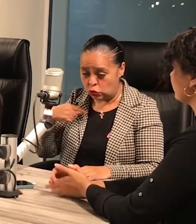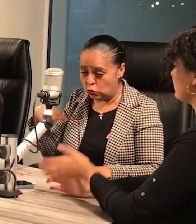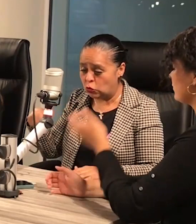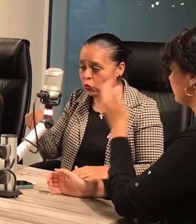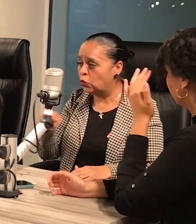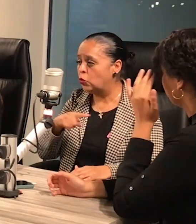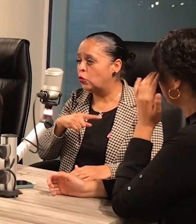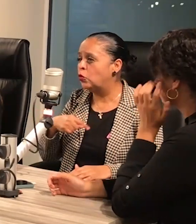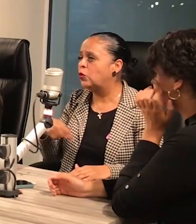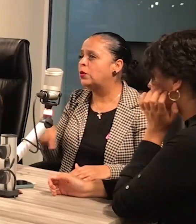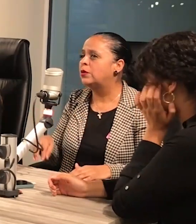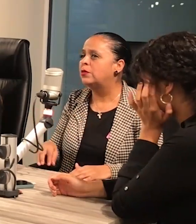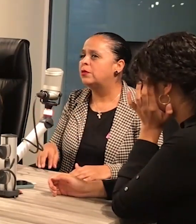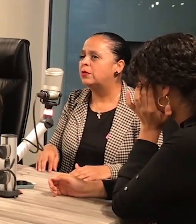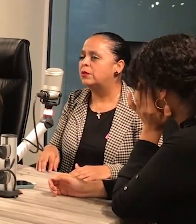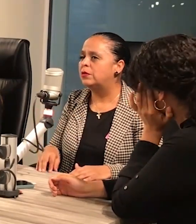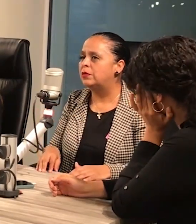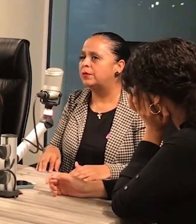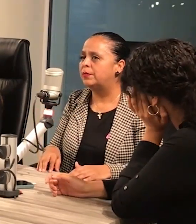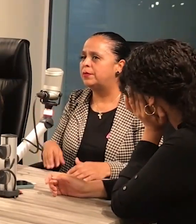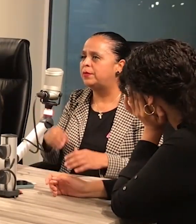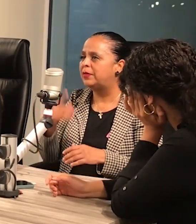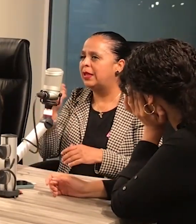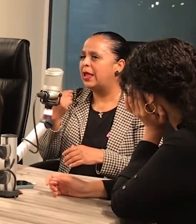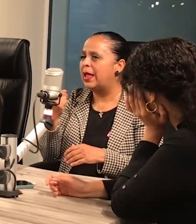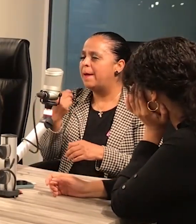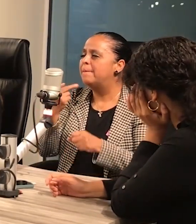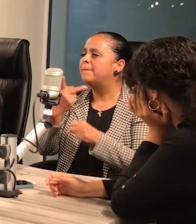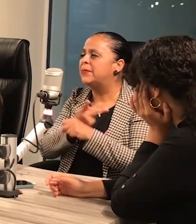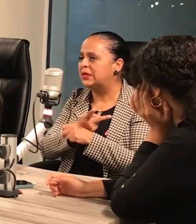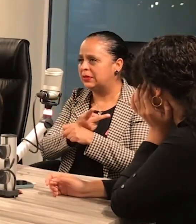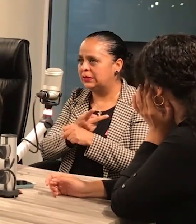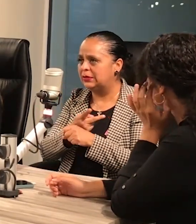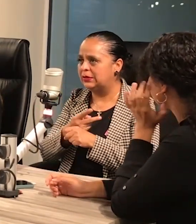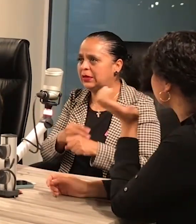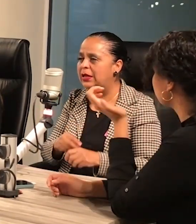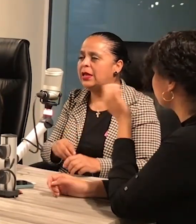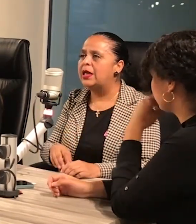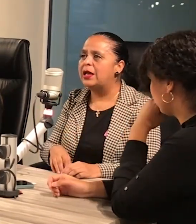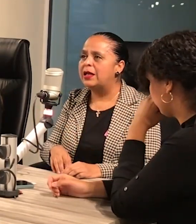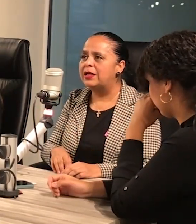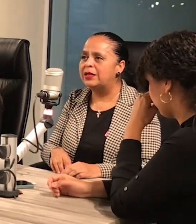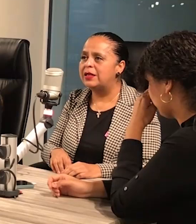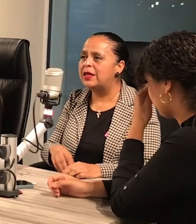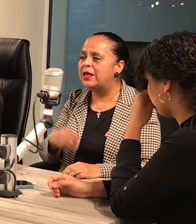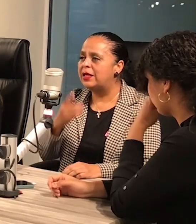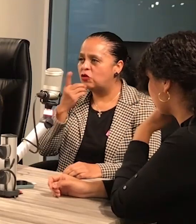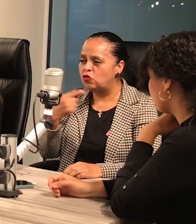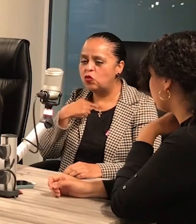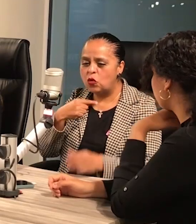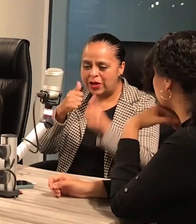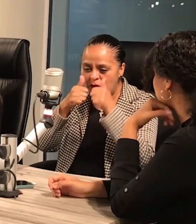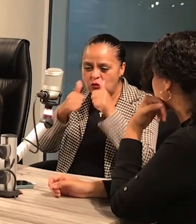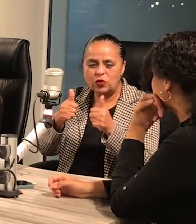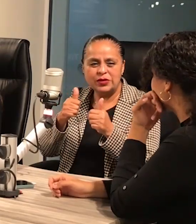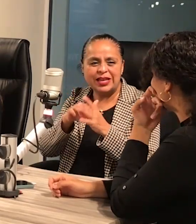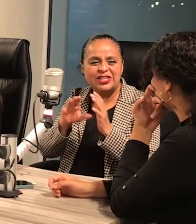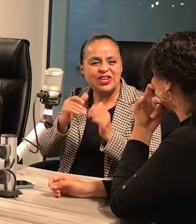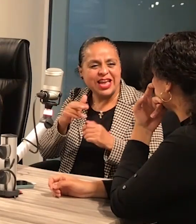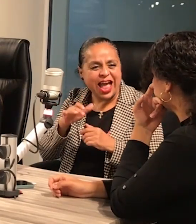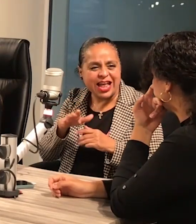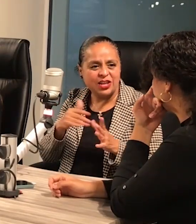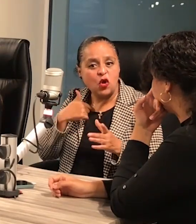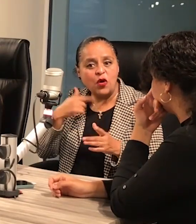eso, ser los que pasen la voz, los que digan, hey, oye, yo escuché a Shikani o